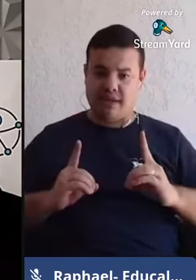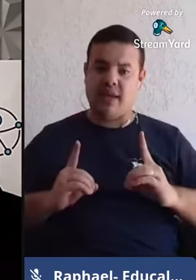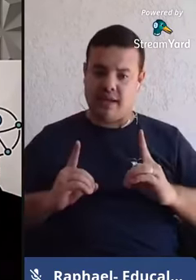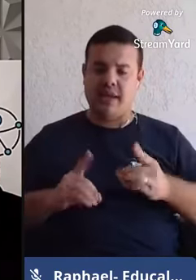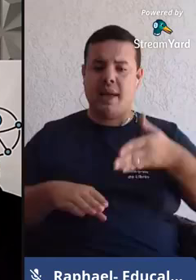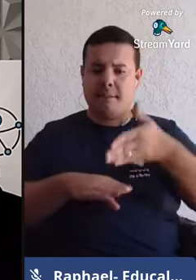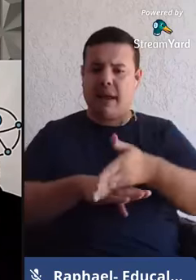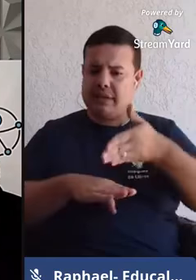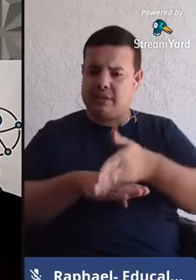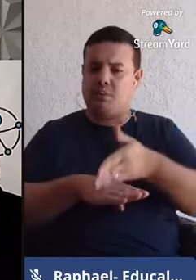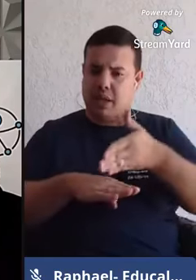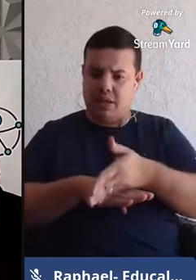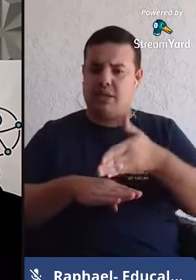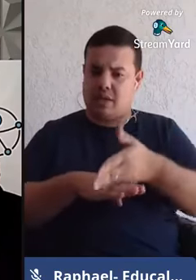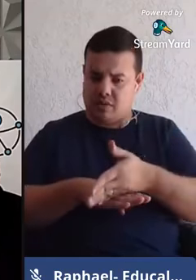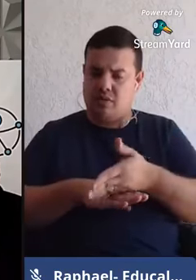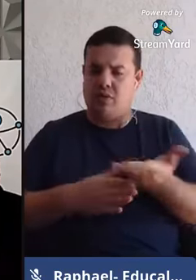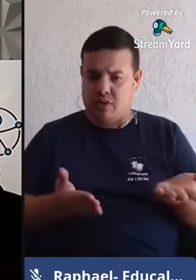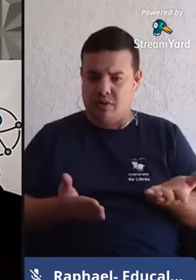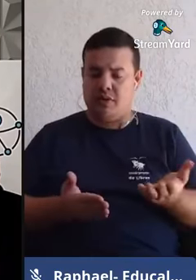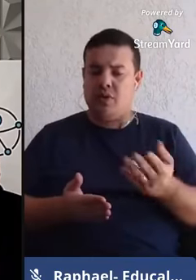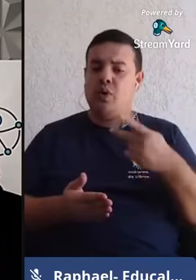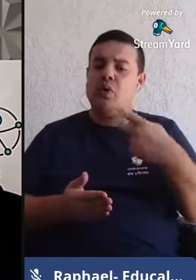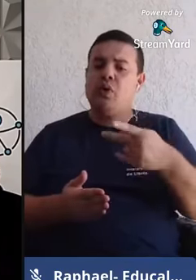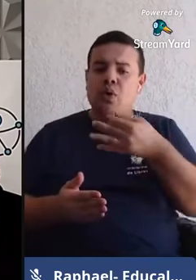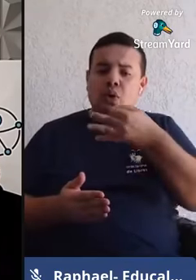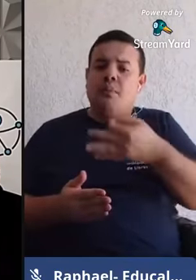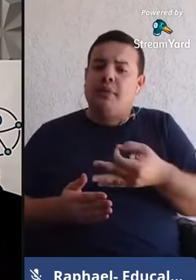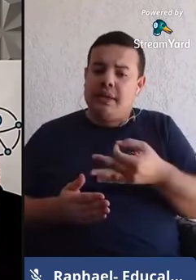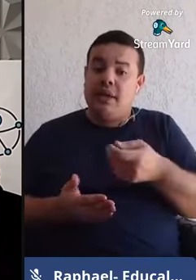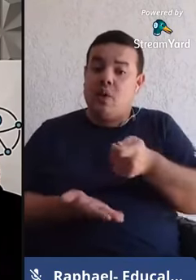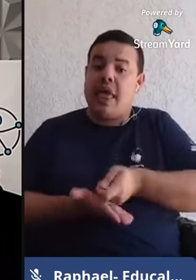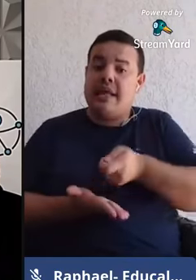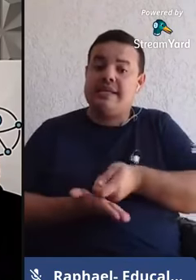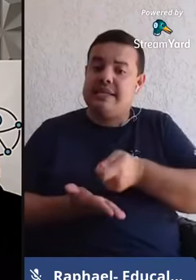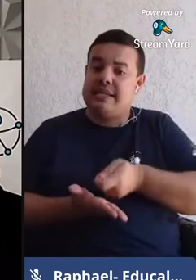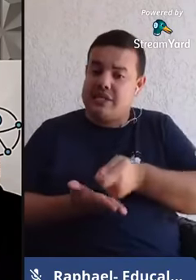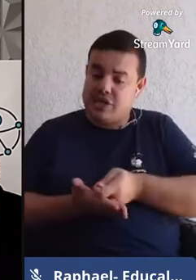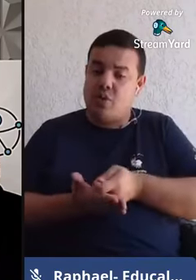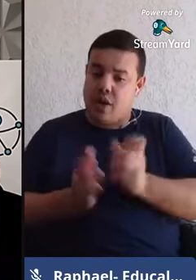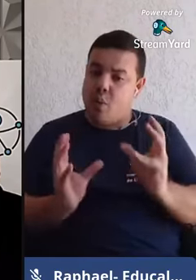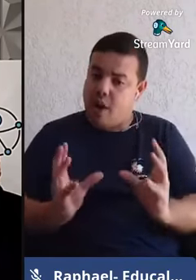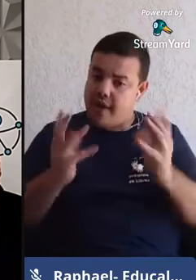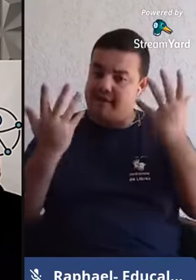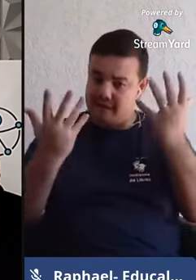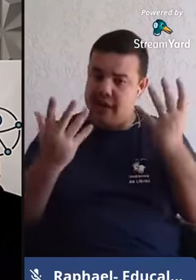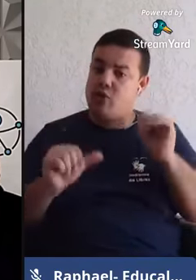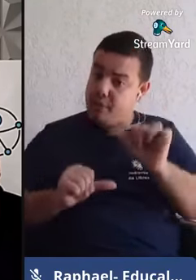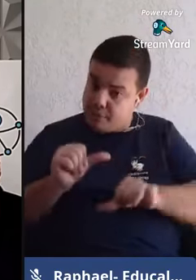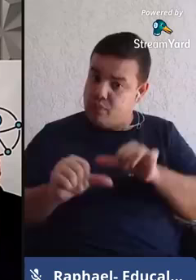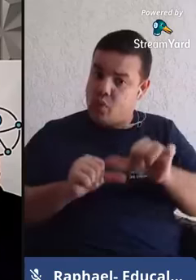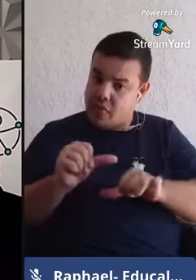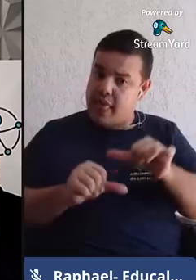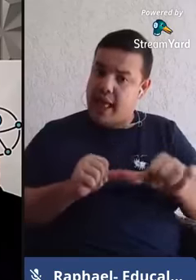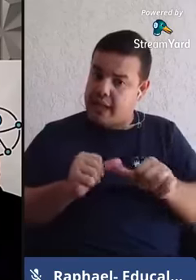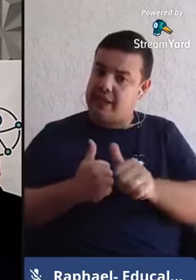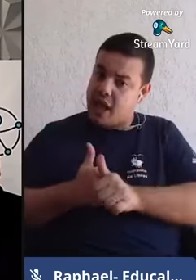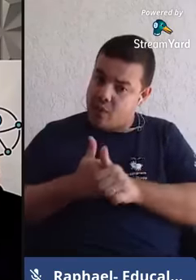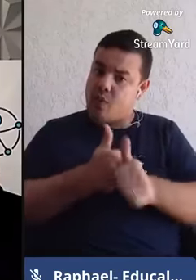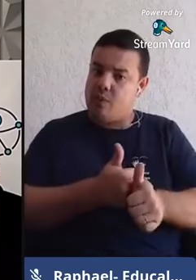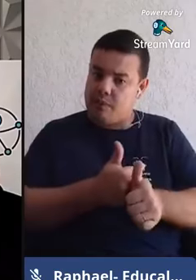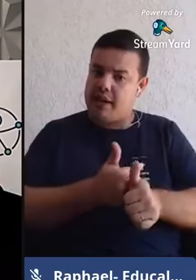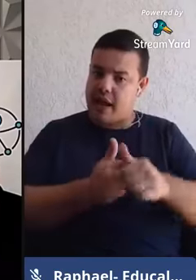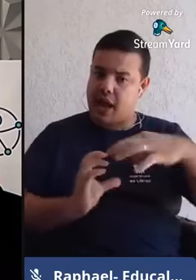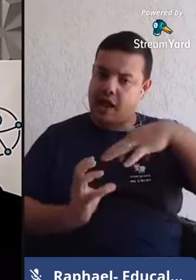participação e tudo mais. Então, na sua visão, exigia que o evento, né, mudasse, acompanhasse